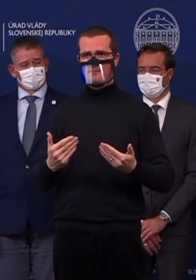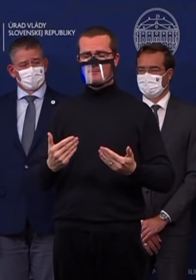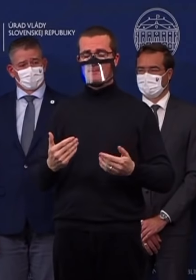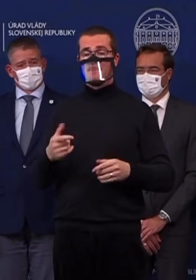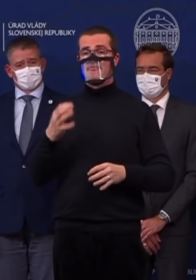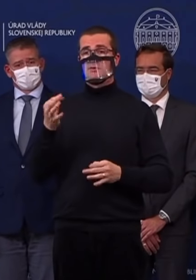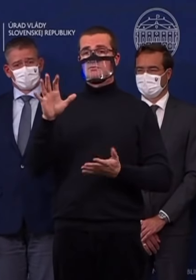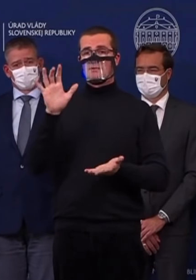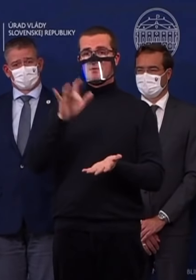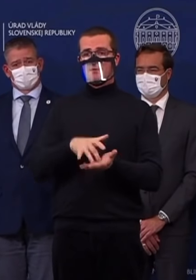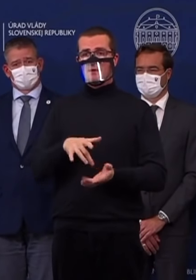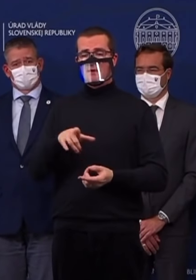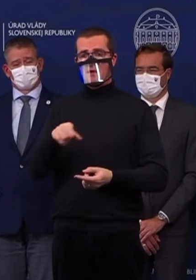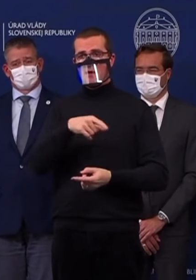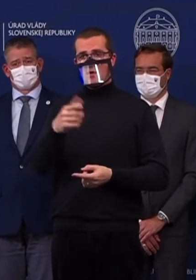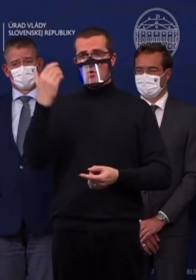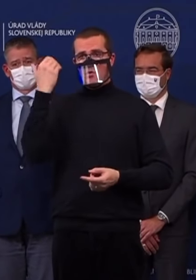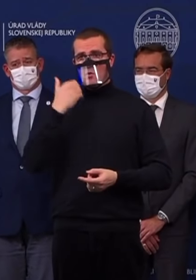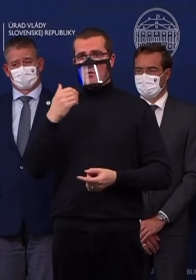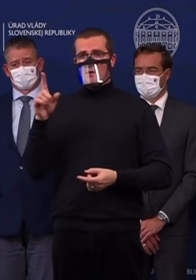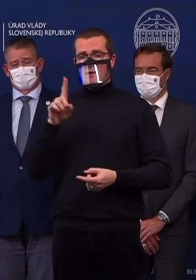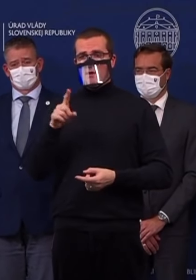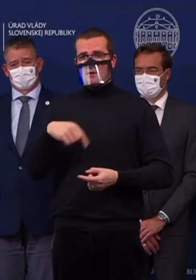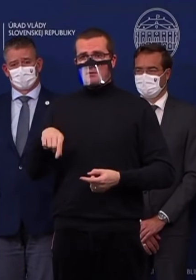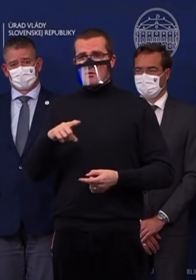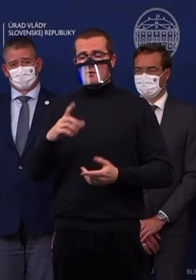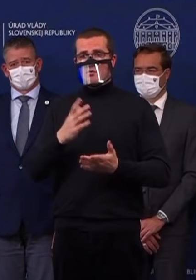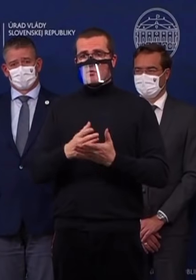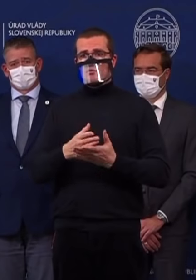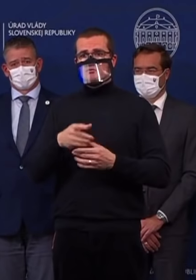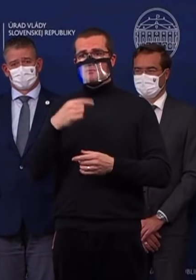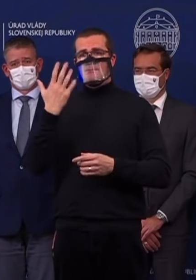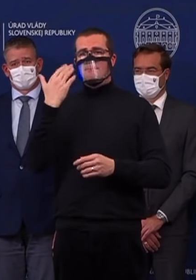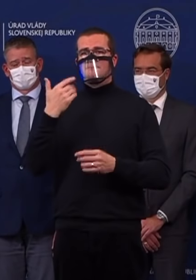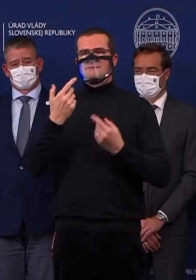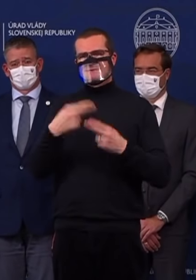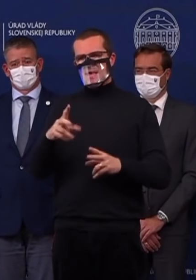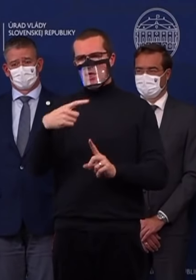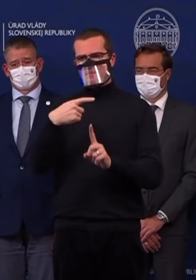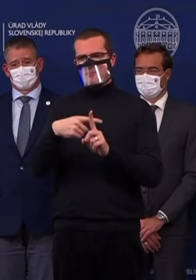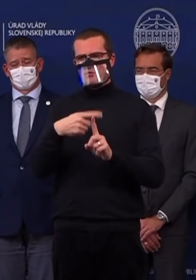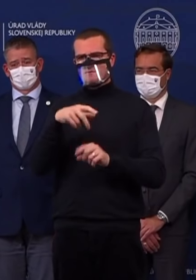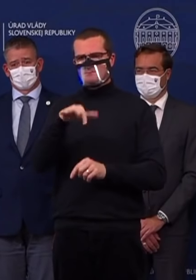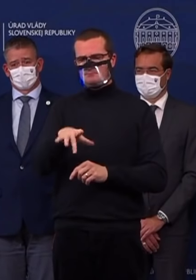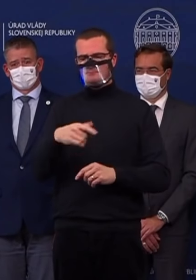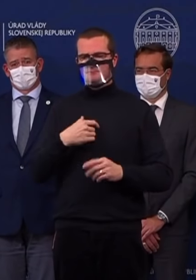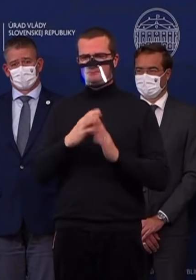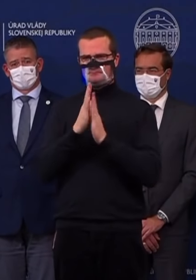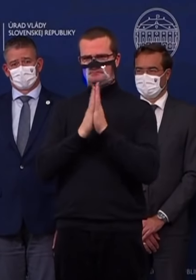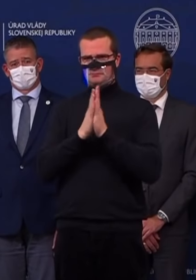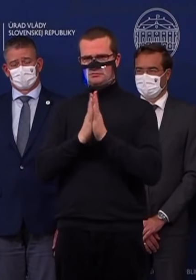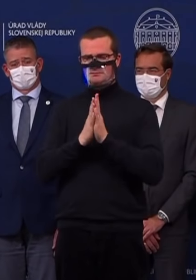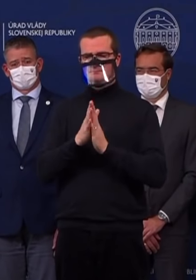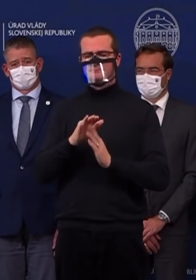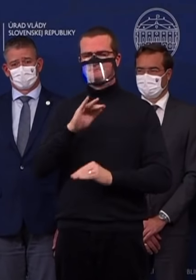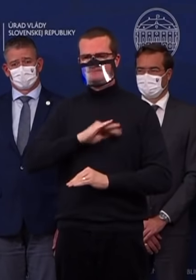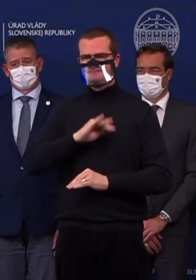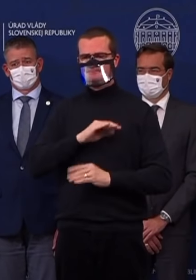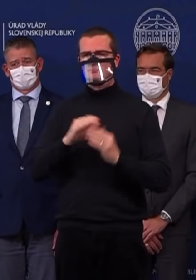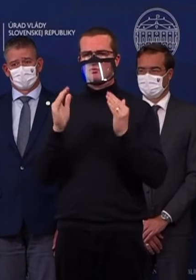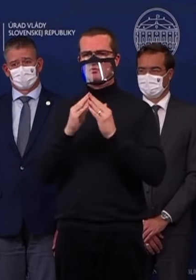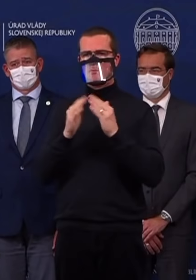Čo sa týka tých ľudí, ktorí vyšli ako pozitívni, dovolím si ich požiadať, aby strpeli tú